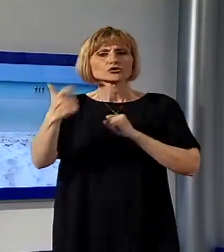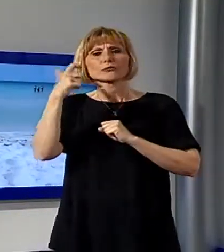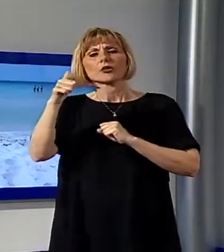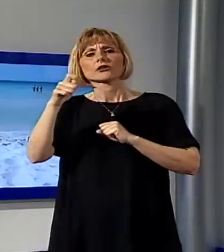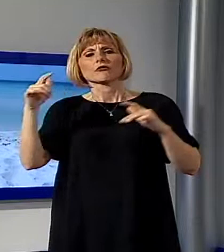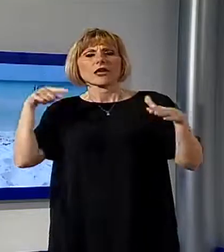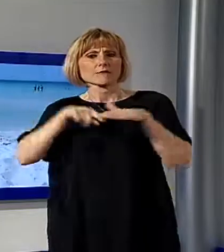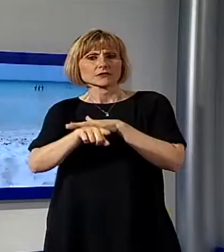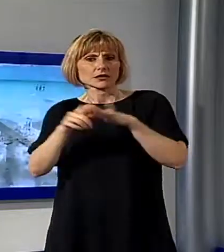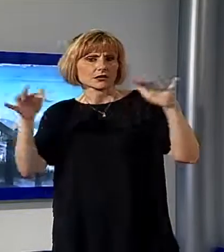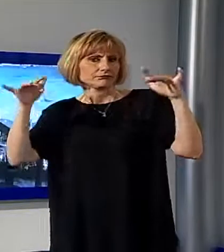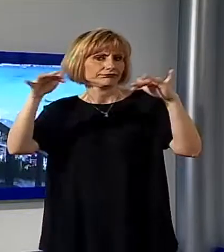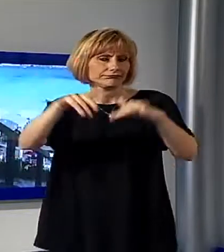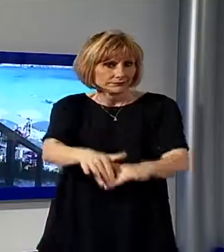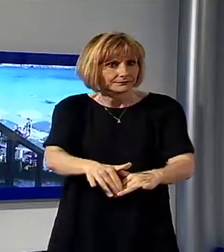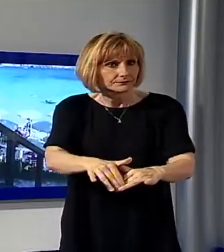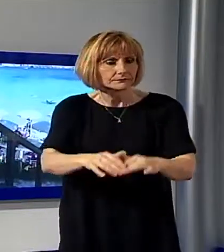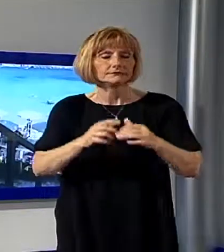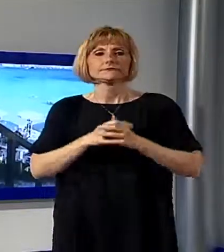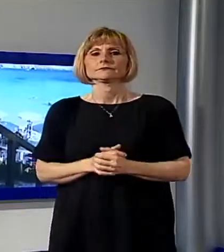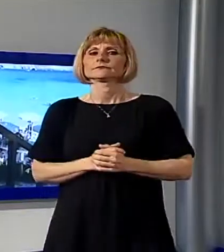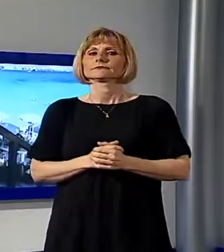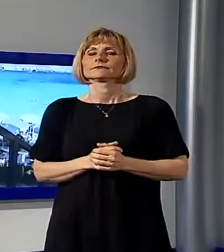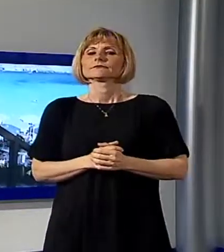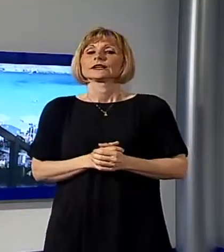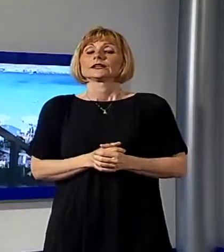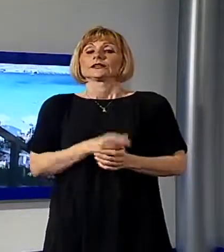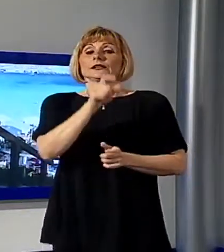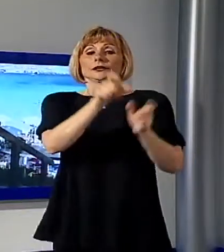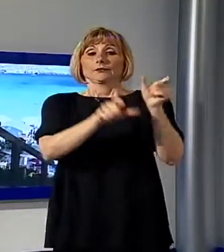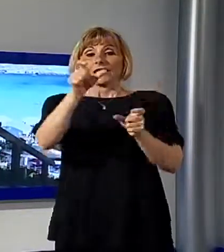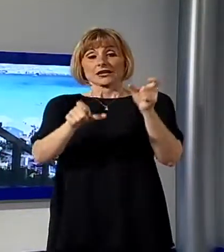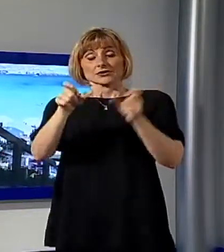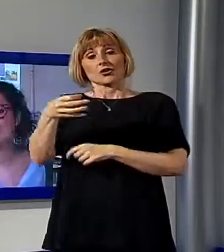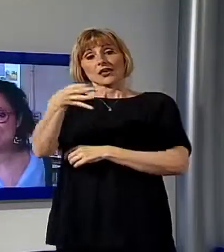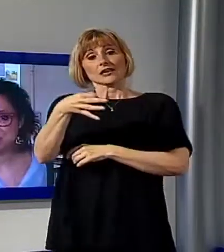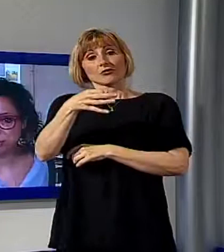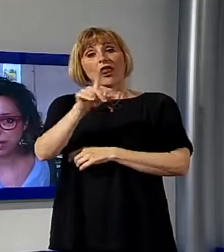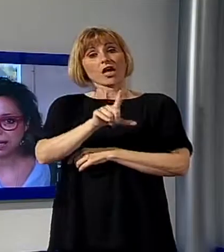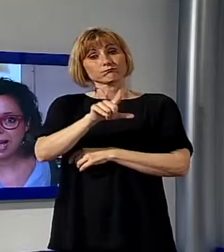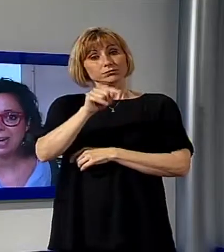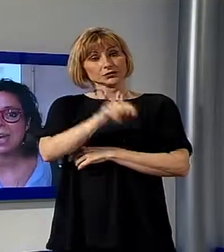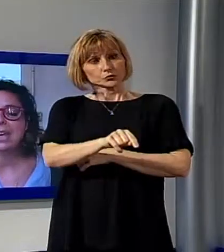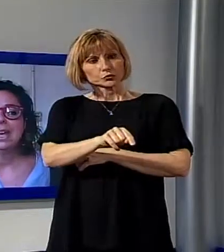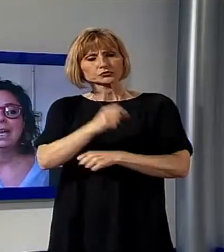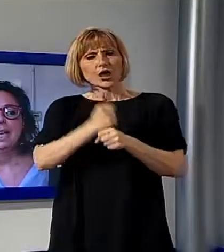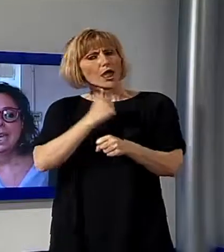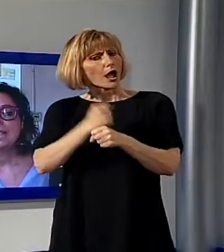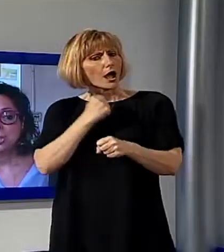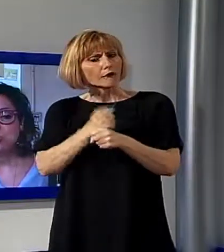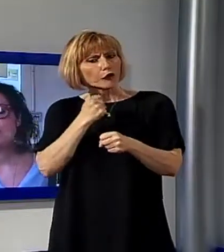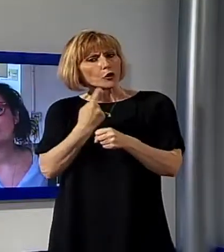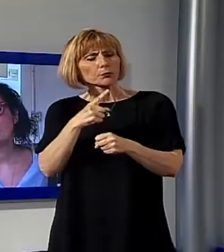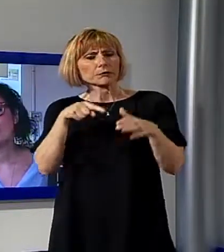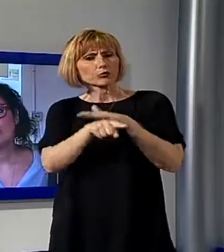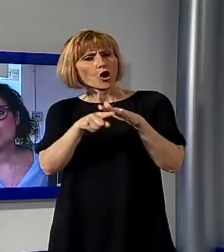migranti provenienti dal Nord Africa. I lampedusani stanno facendo tantissimo per queste persone, tantissimo per l'Italia. Ed